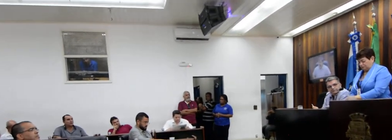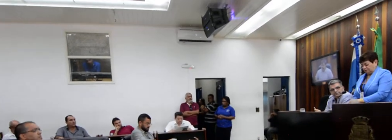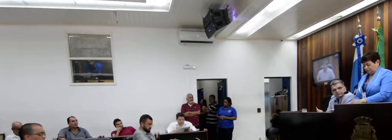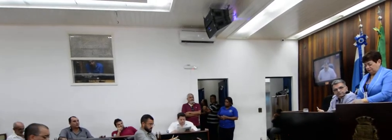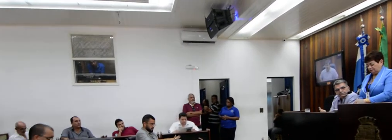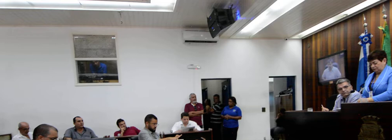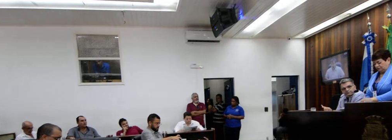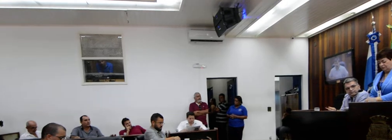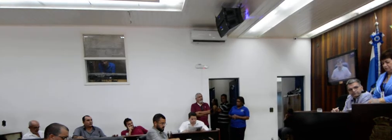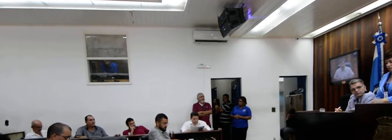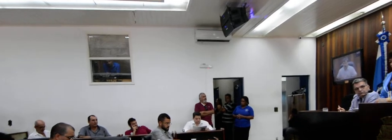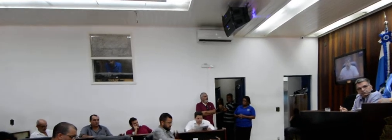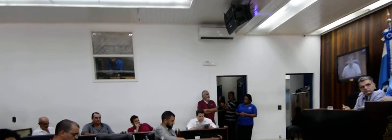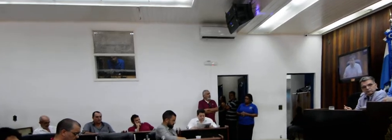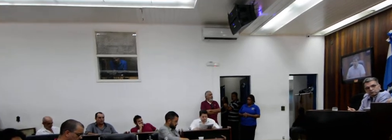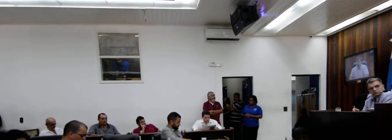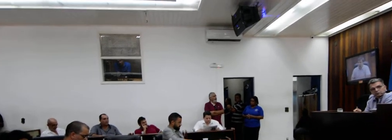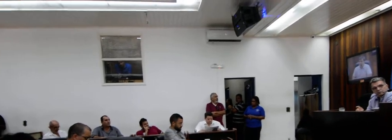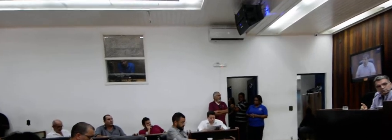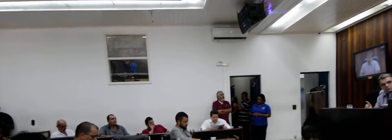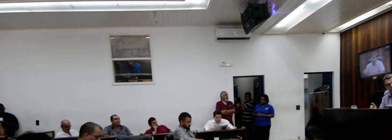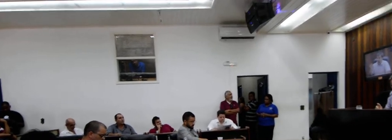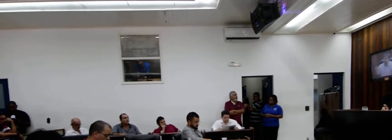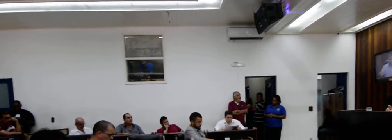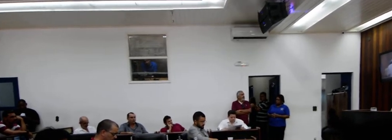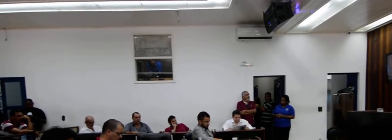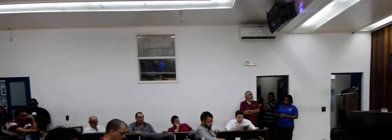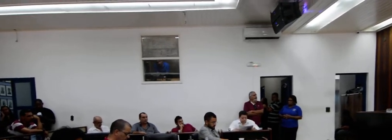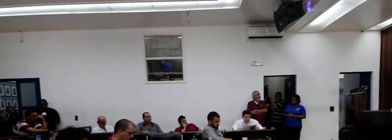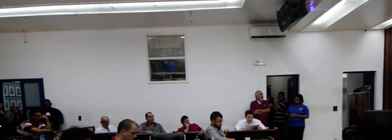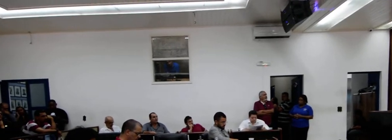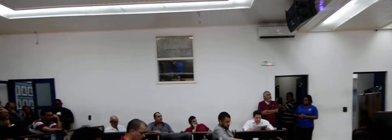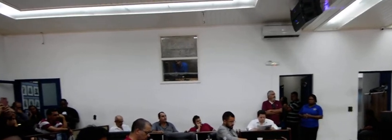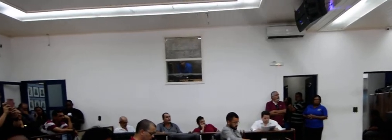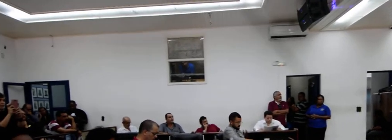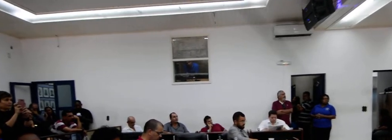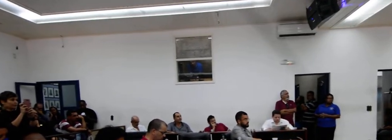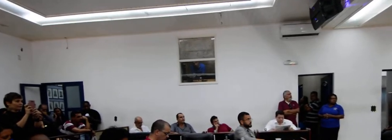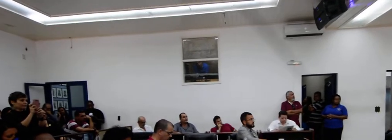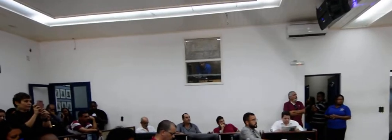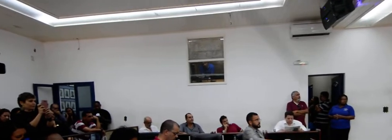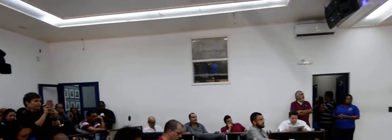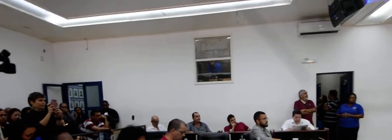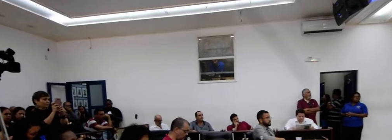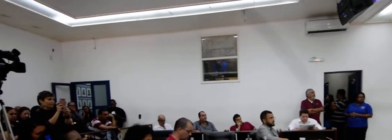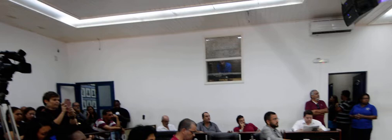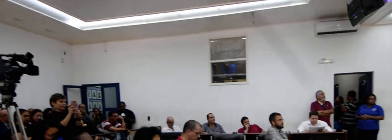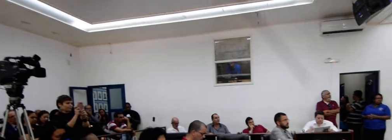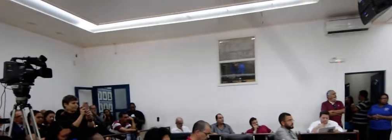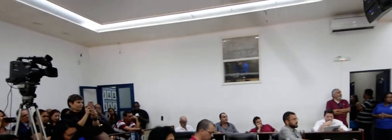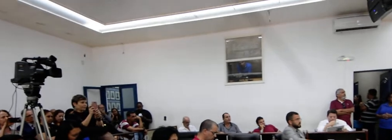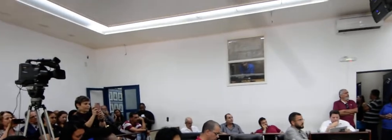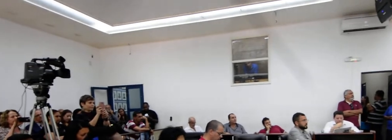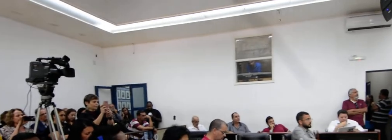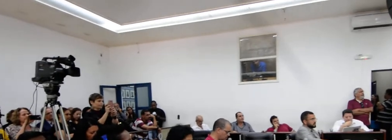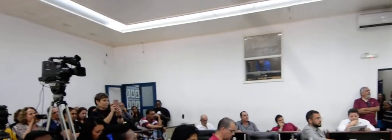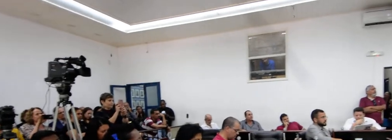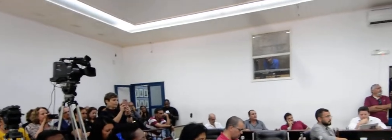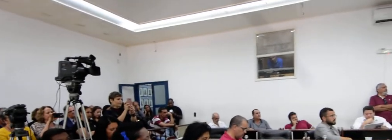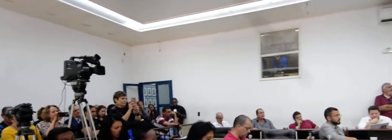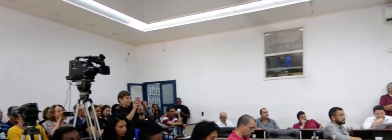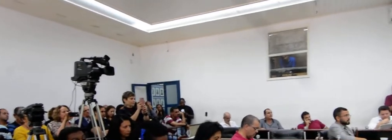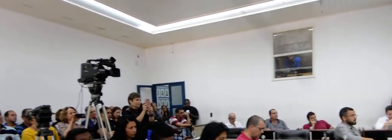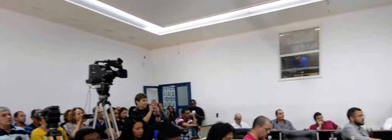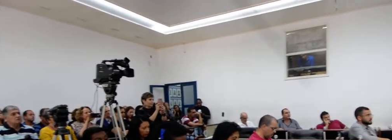Energia lutar, porque ele acreditava que Cabo Frio teria petróleo. Em 1975, pode